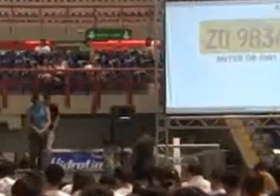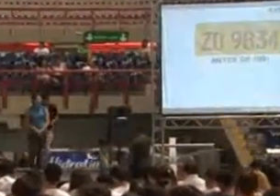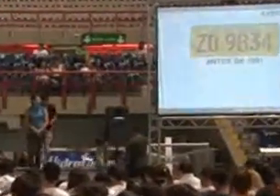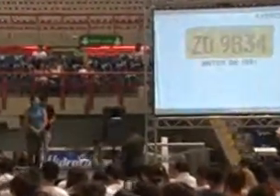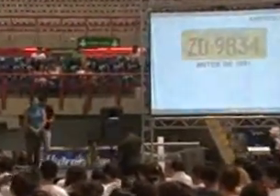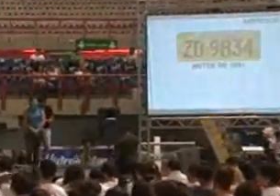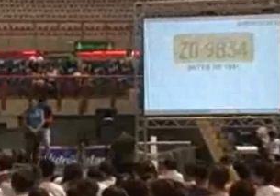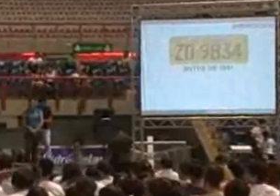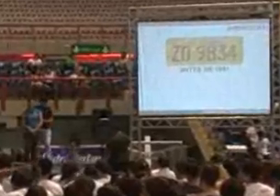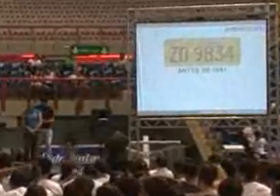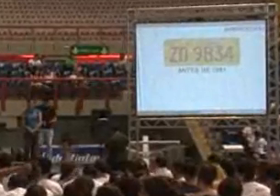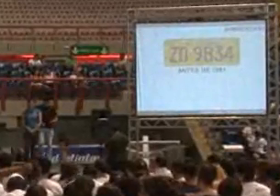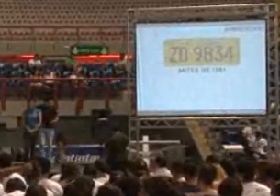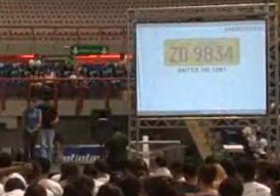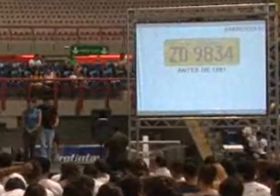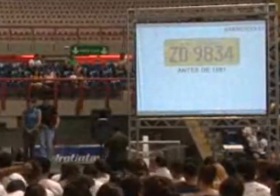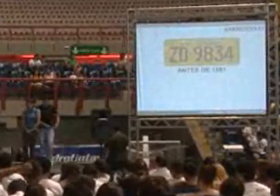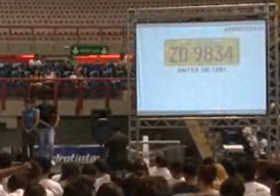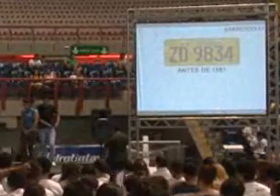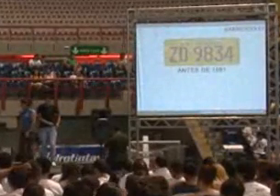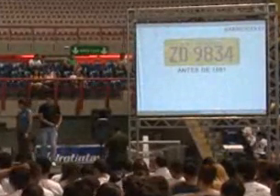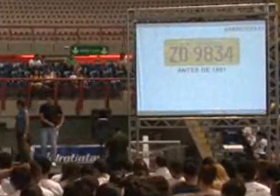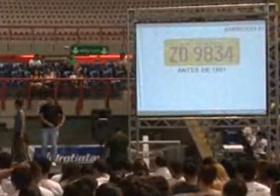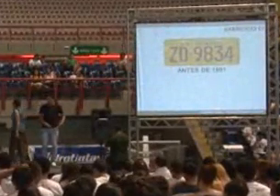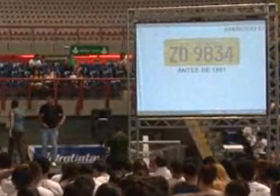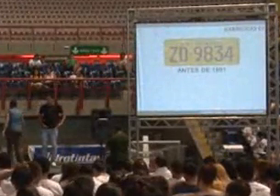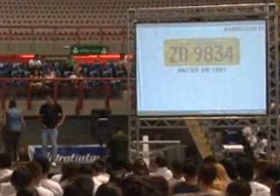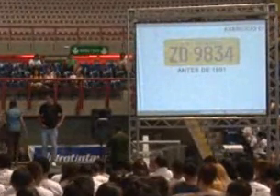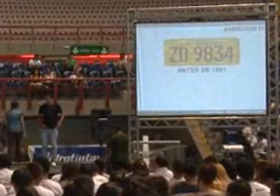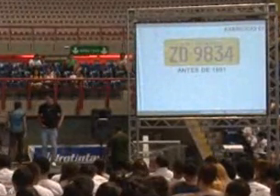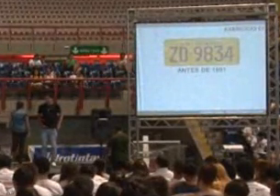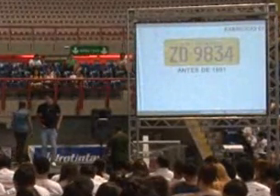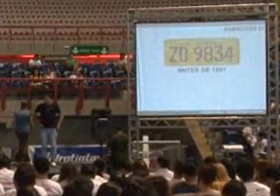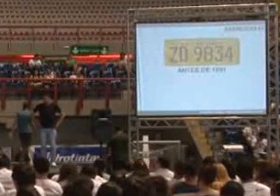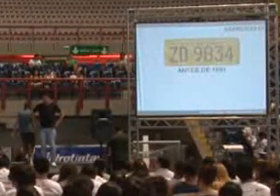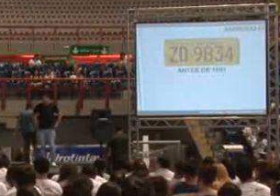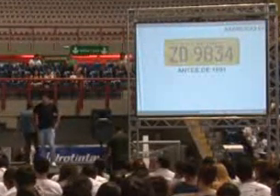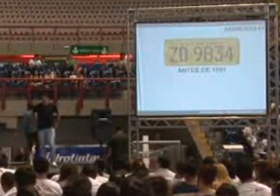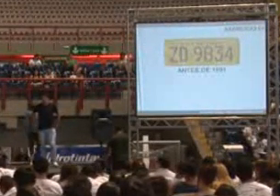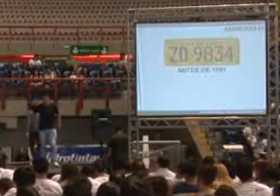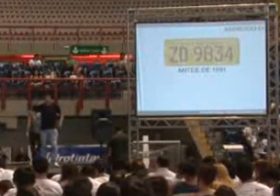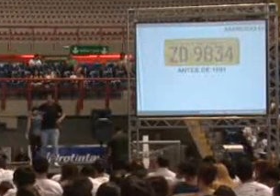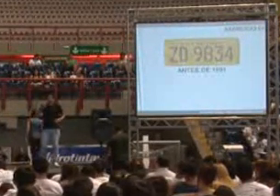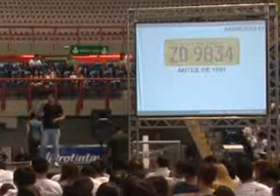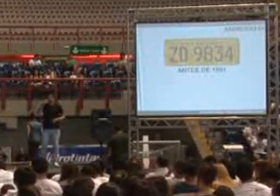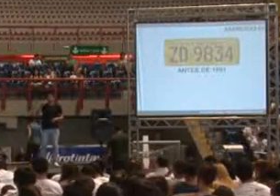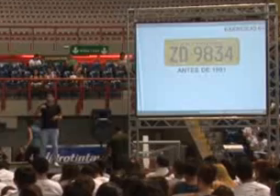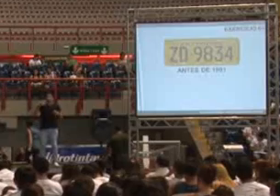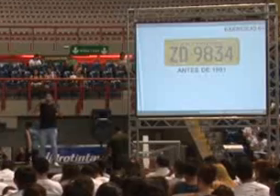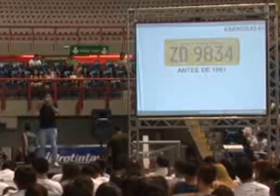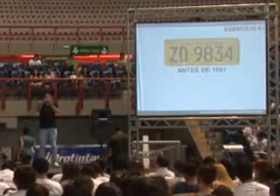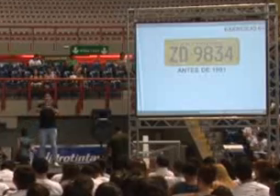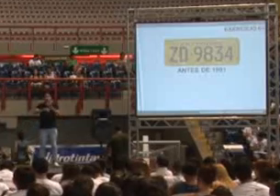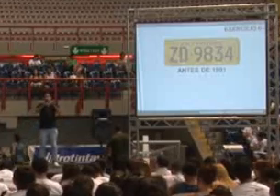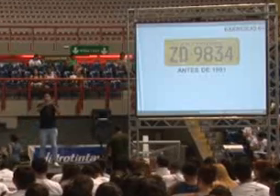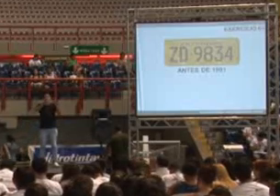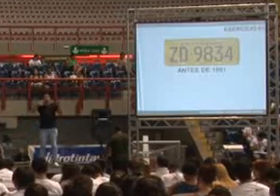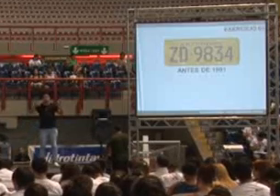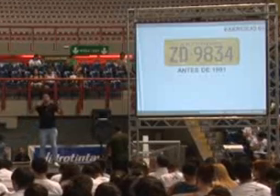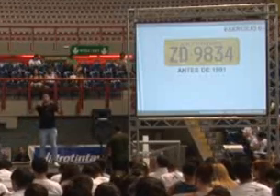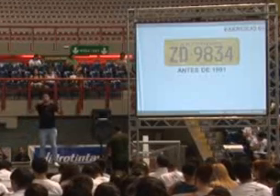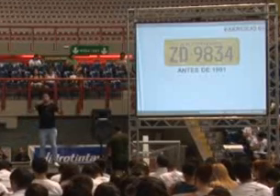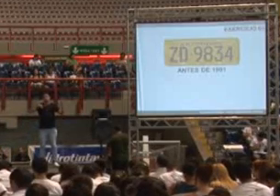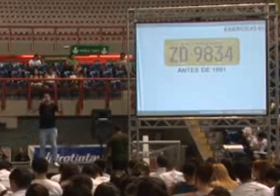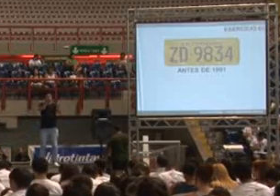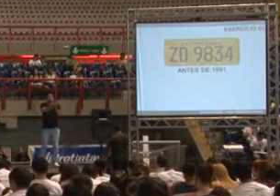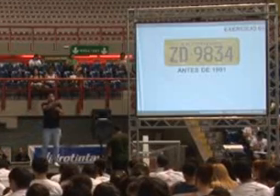Vamos tentar trabalhar, pessoal, com modelos de questão que a gente possa realmente encontrar na prova, tá? Vamos trabalhar a matemática do nosso dia a